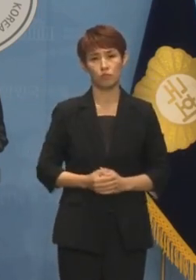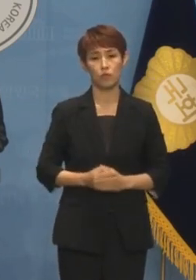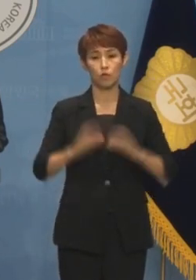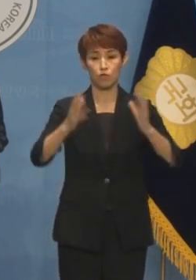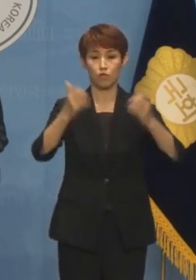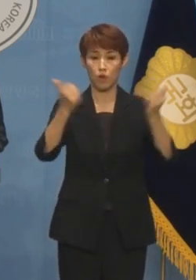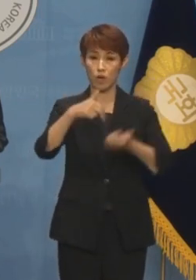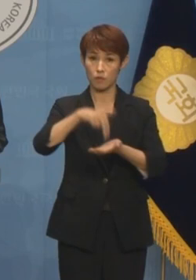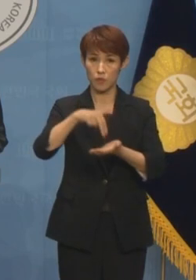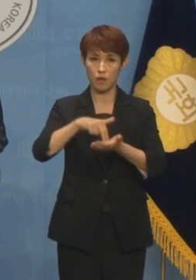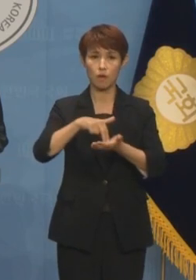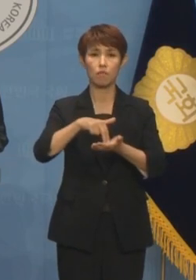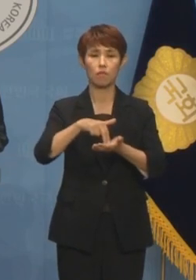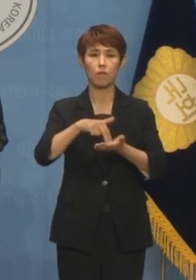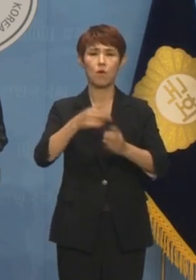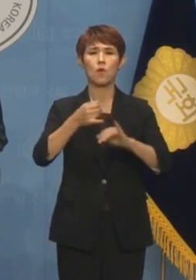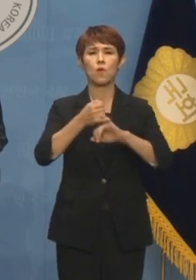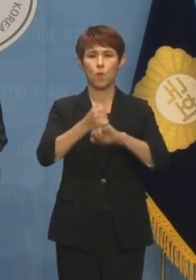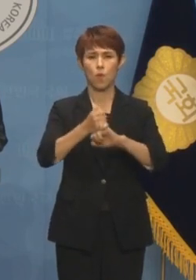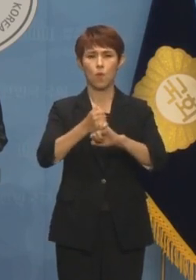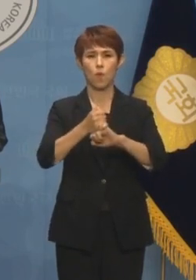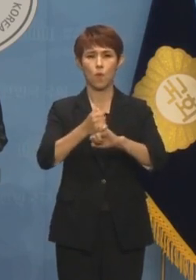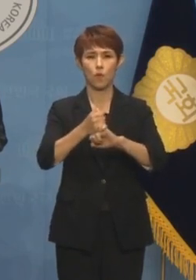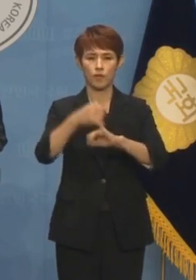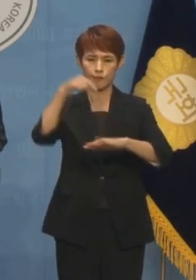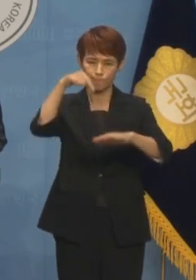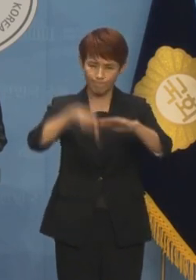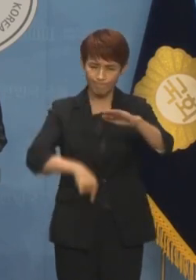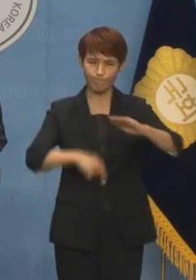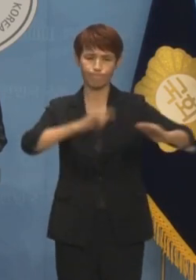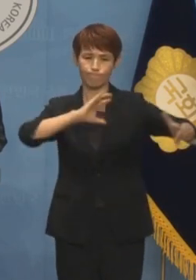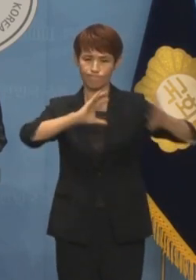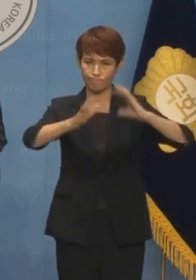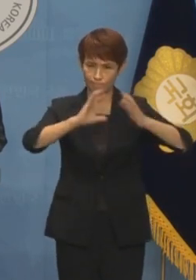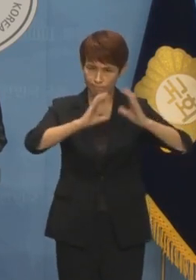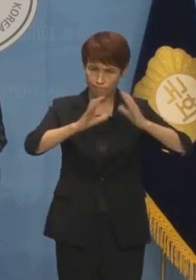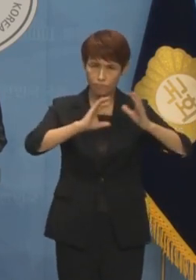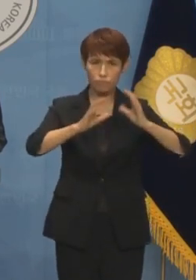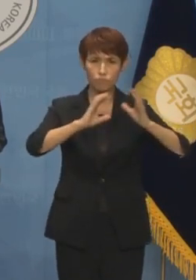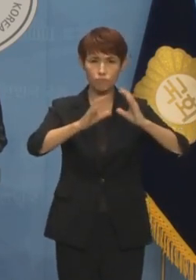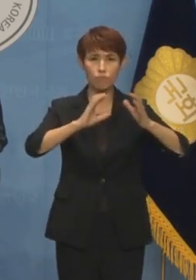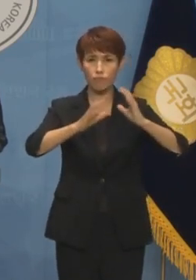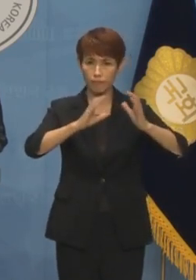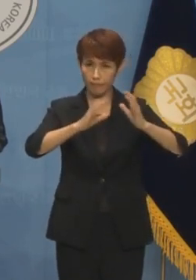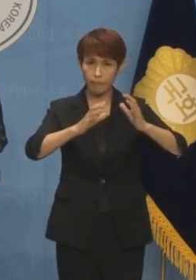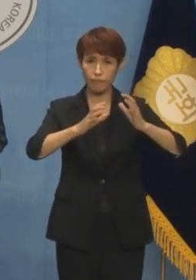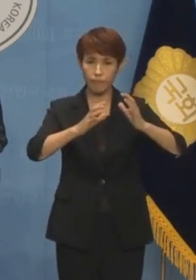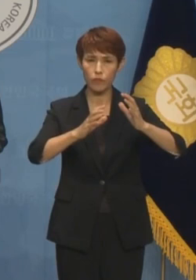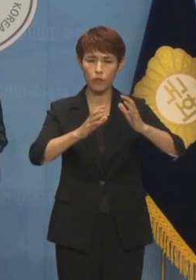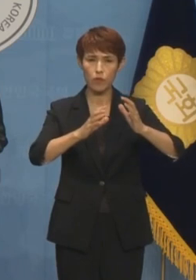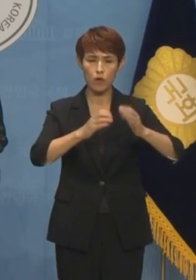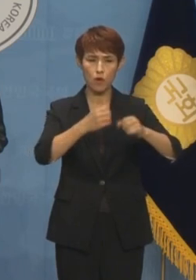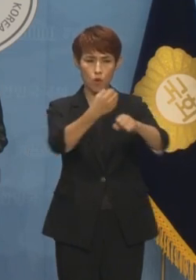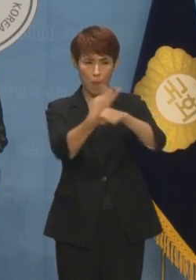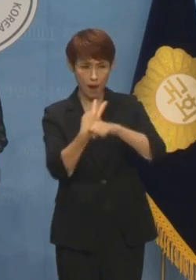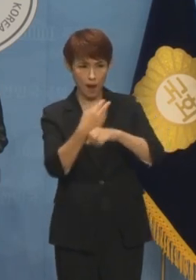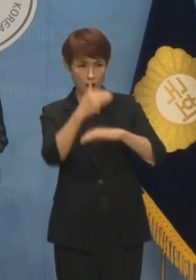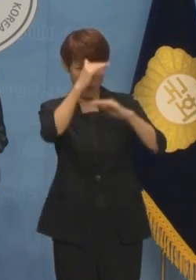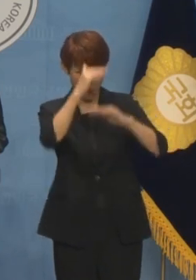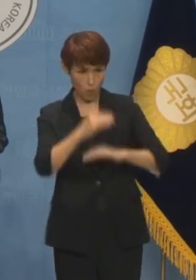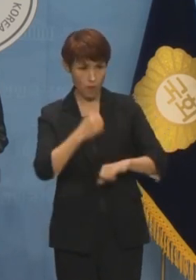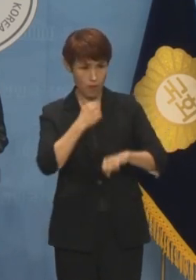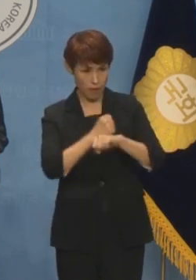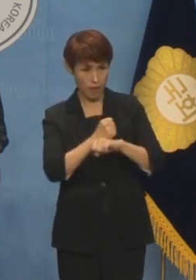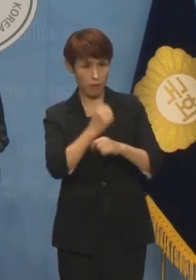국회는 반드시 심도 있는 논의와 토론을 통해서 고발 여부를